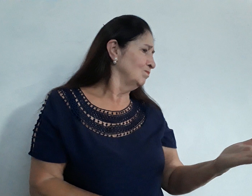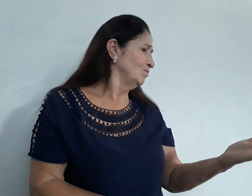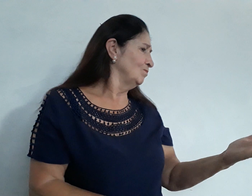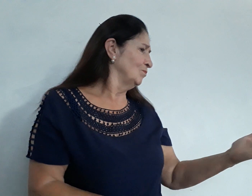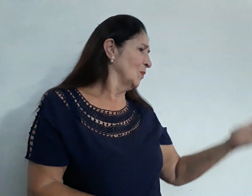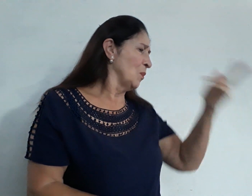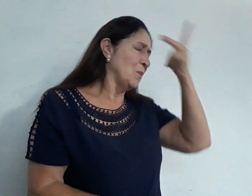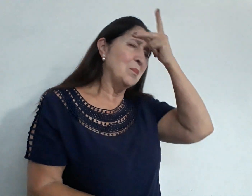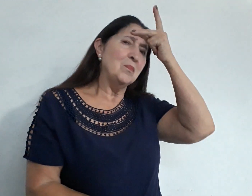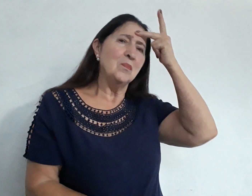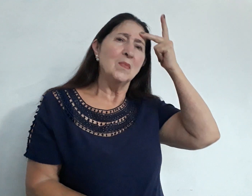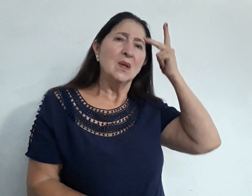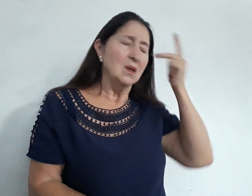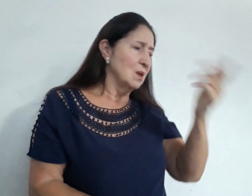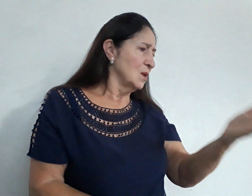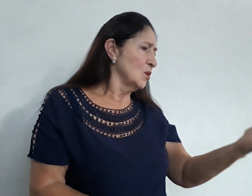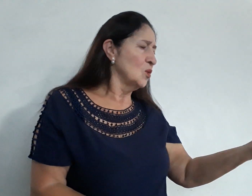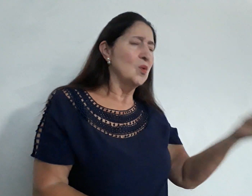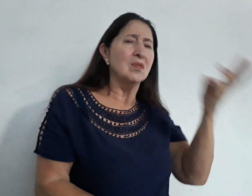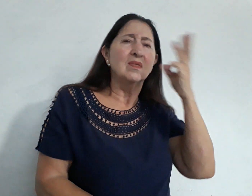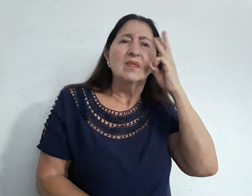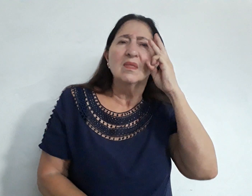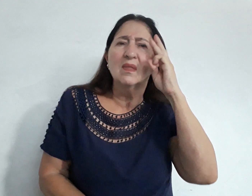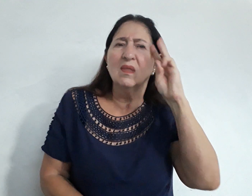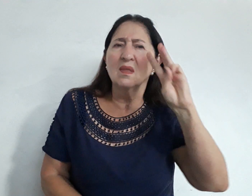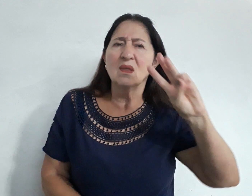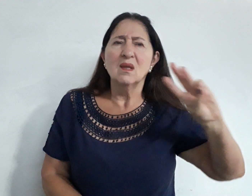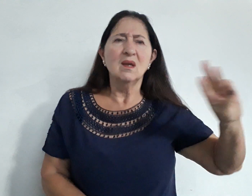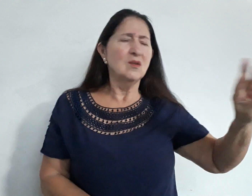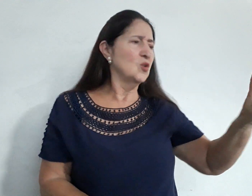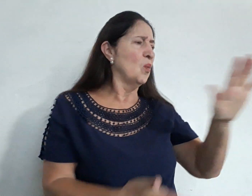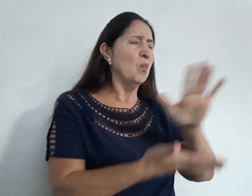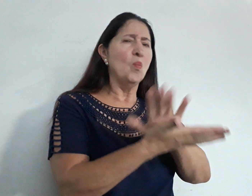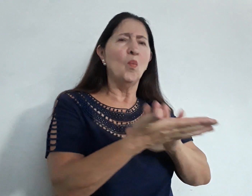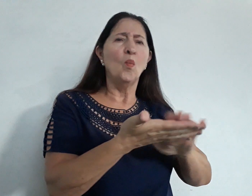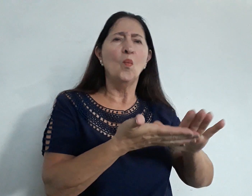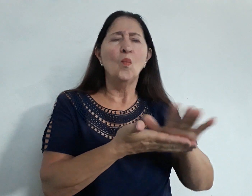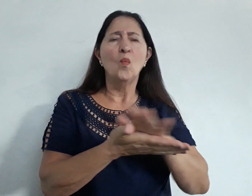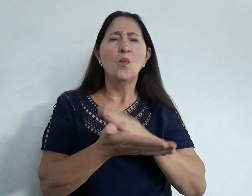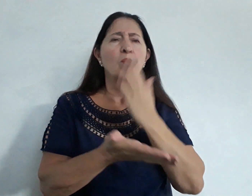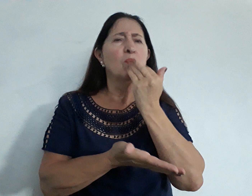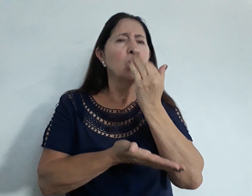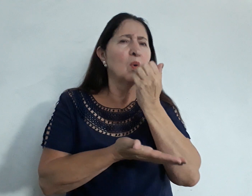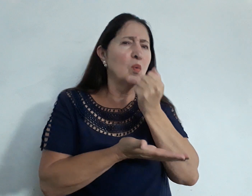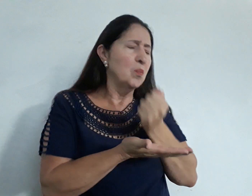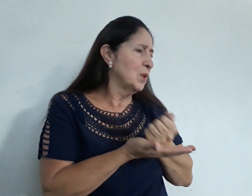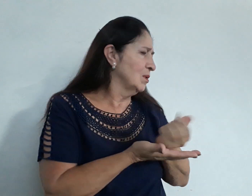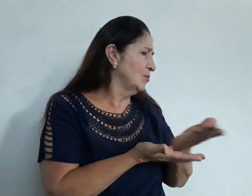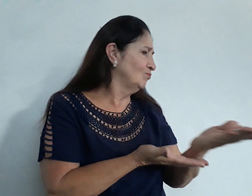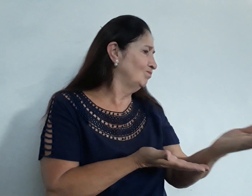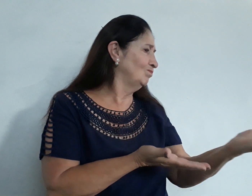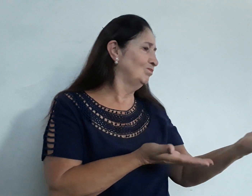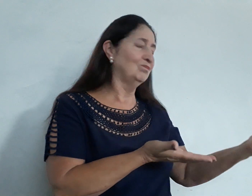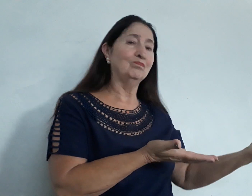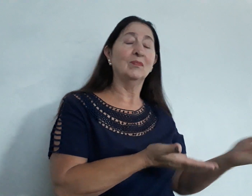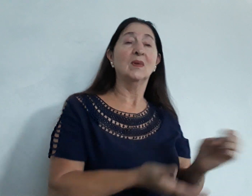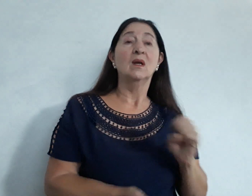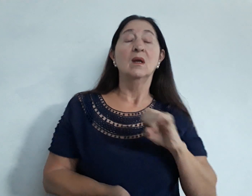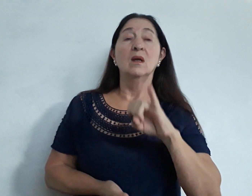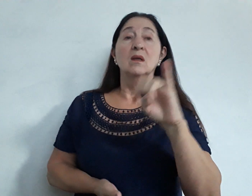porque já faz 3 dias que está comigo e não tem nada para comer. E se eu mandar para casa, é perigoso ele